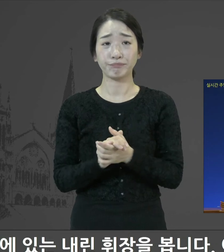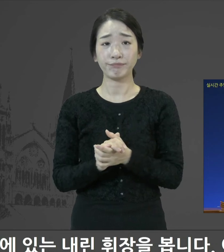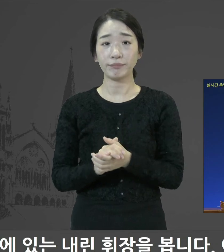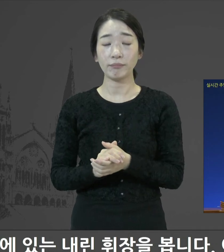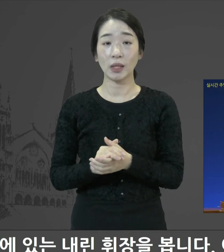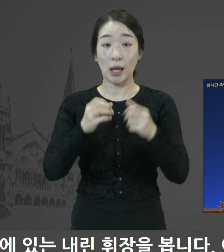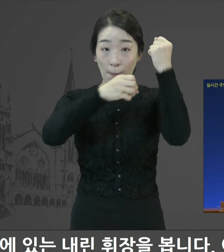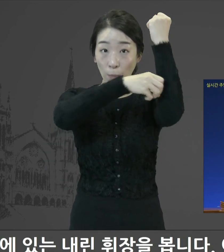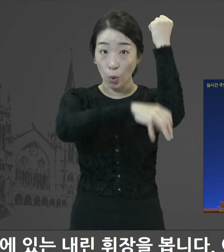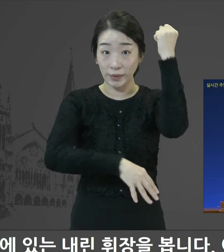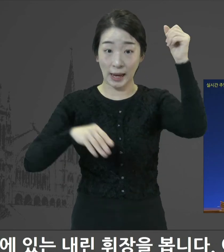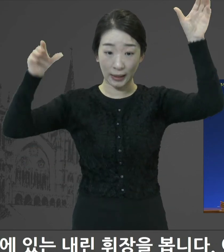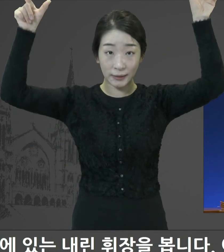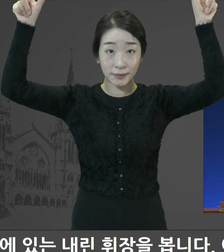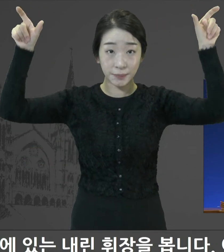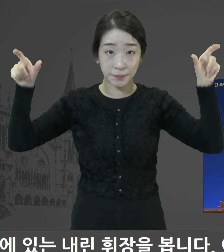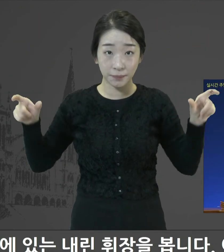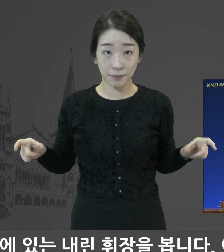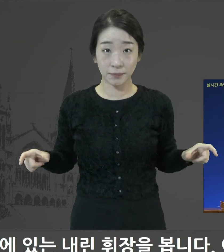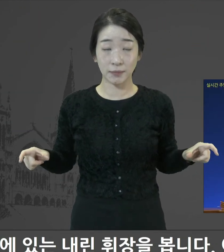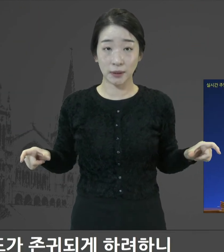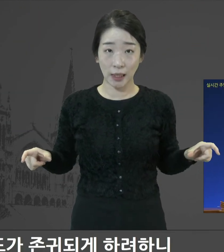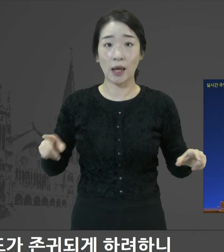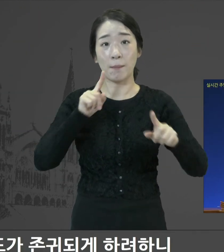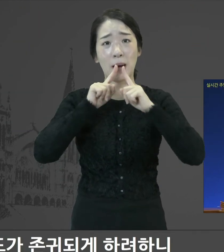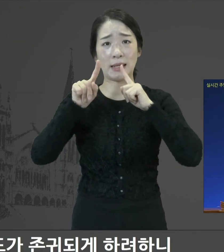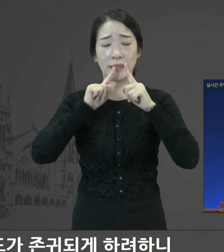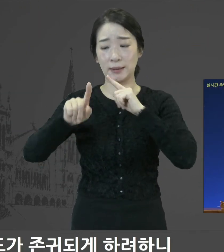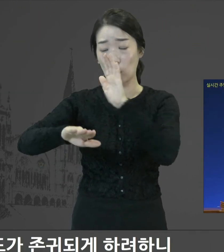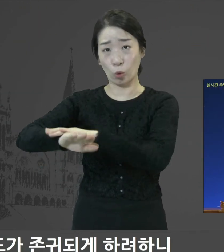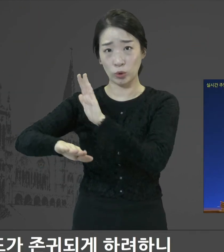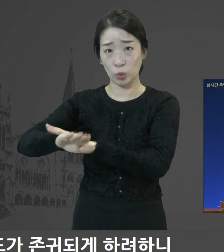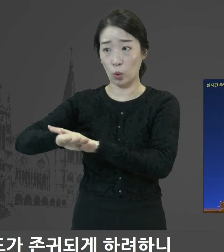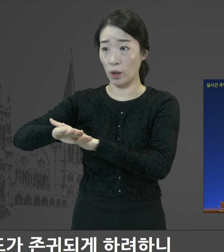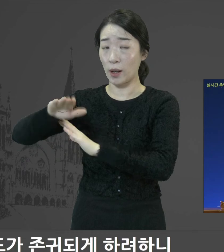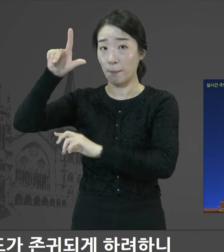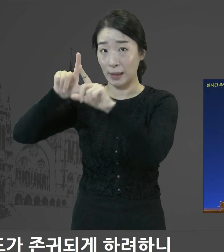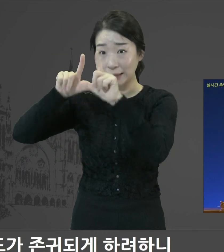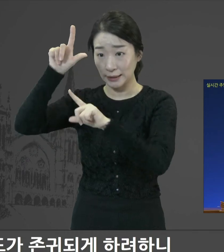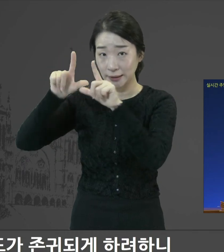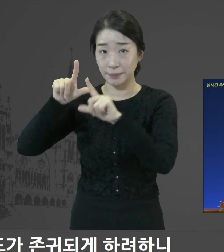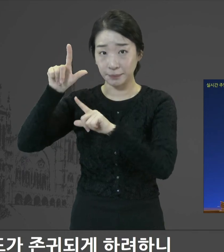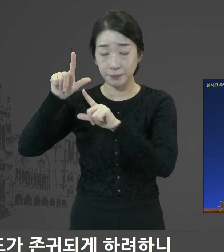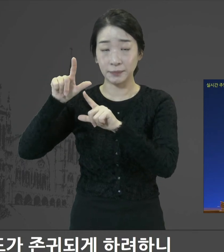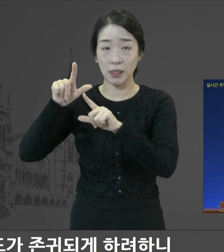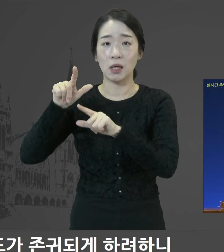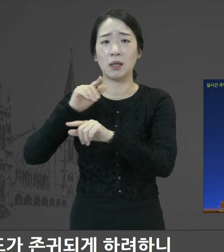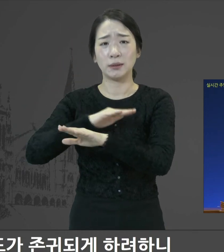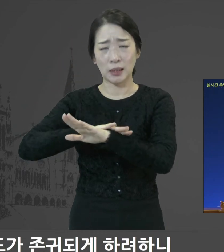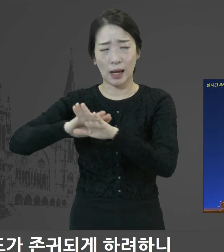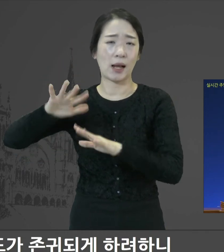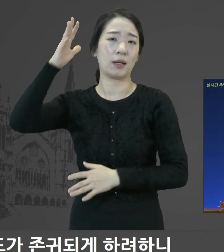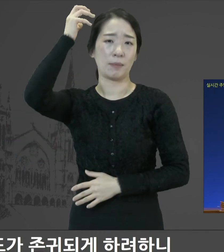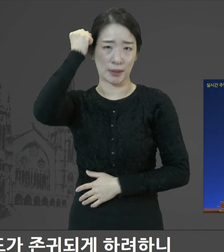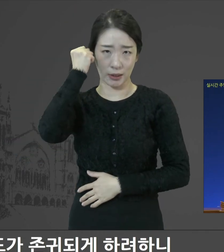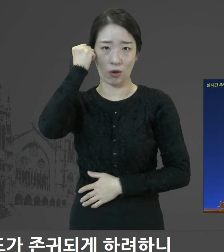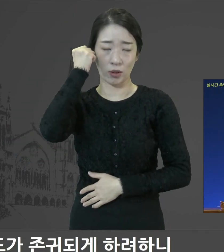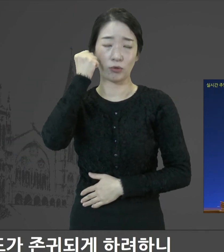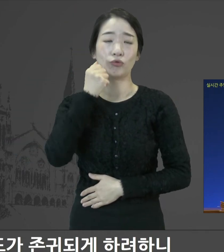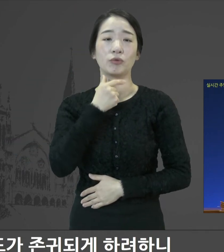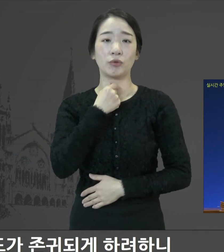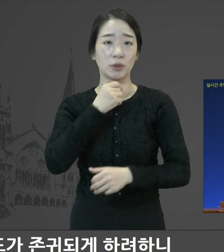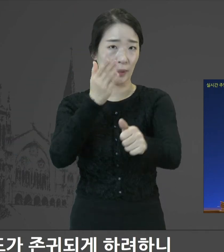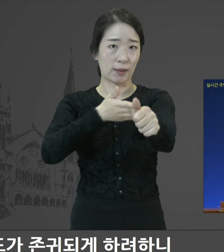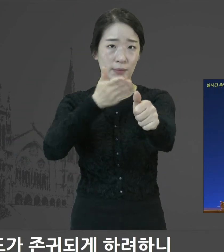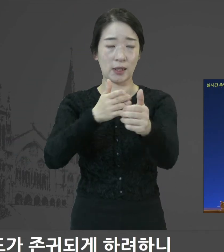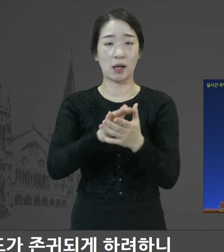꼭 한번 보십시오. 여기 보실 때 어떤 단어를 중심으로 보시냐면 존귀하게. 이게 찬가예요. 찬가.